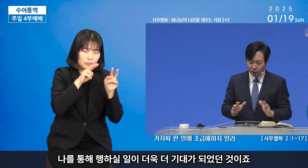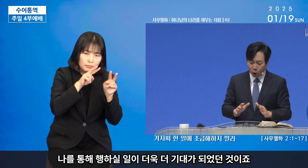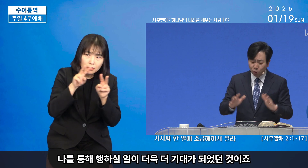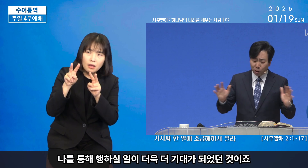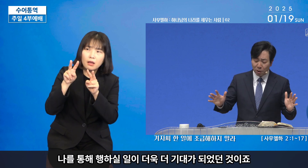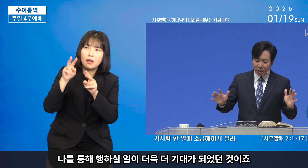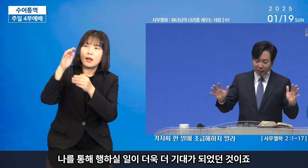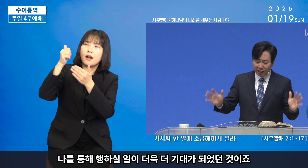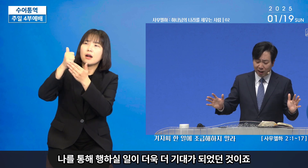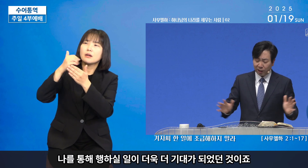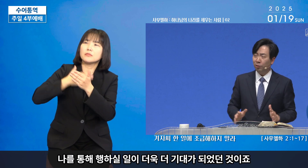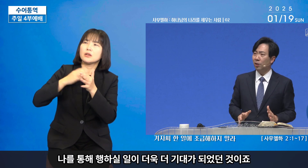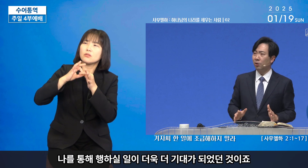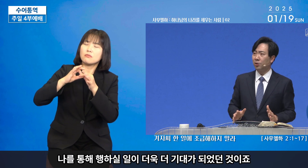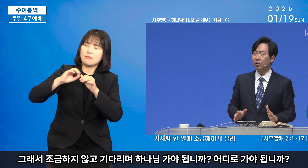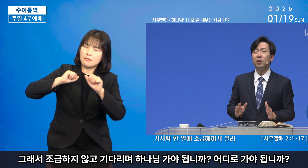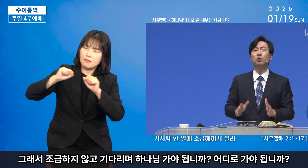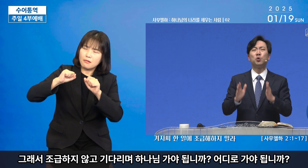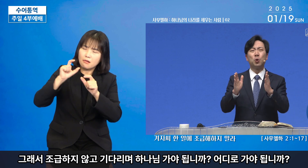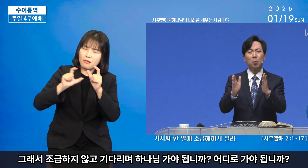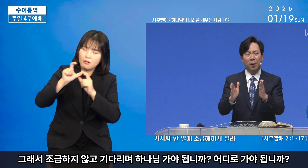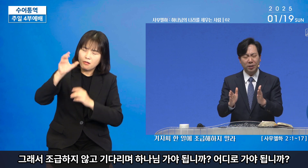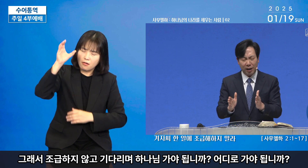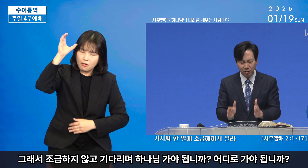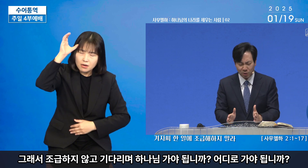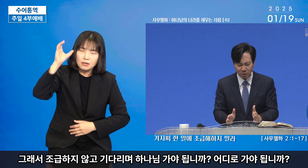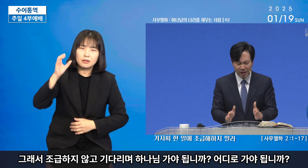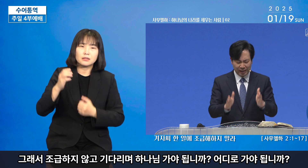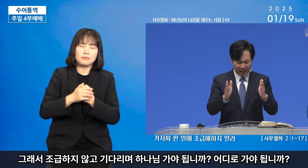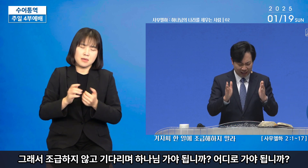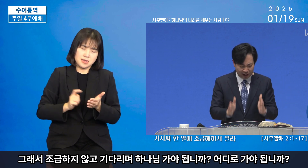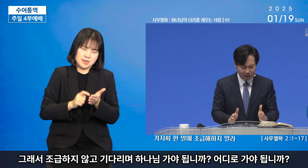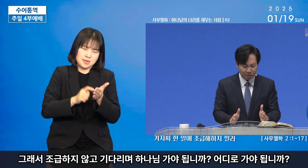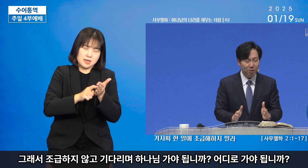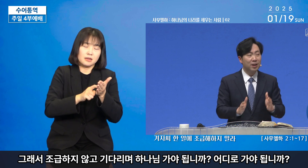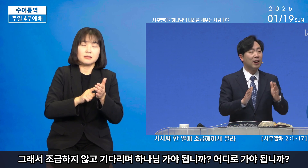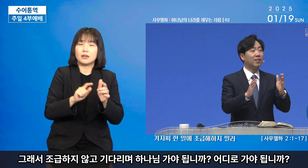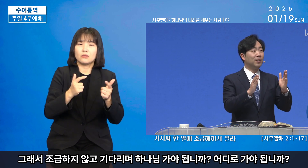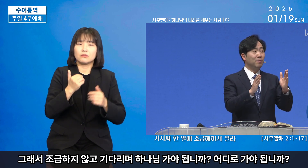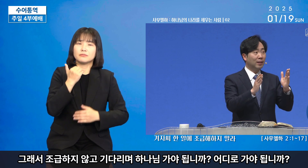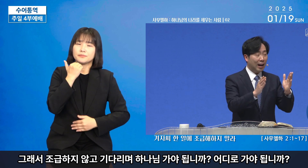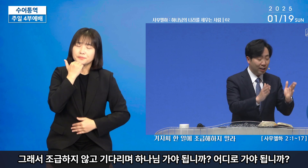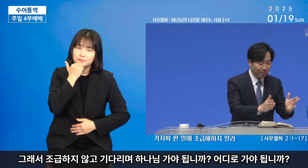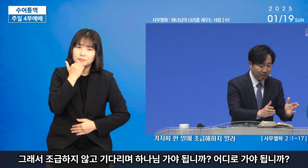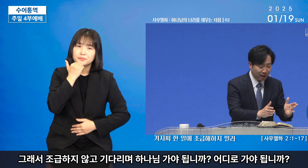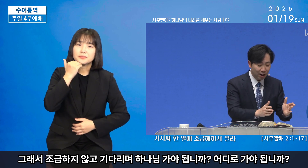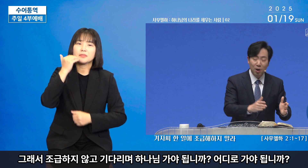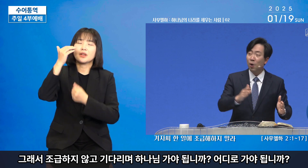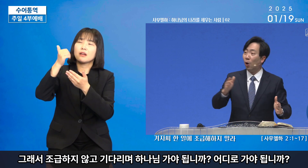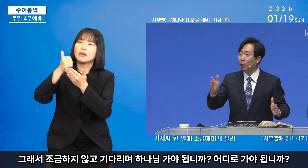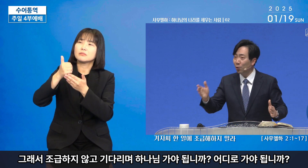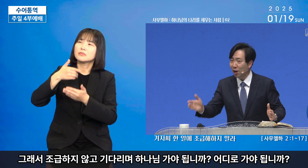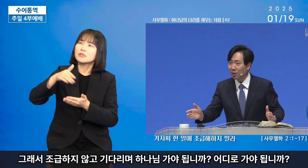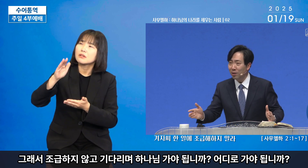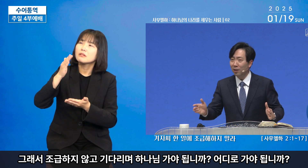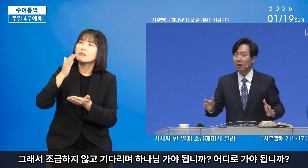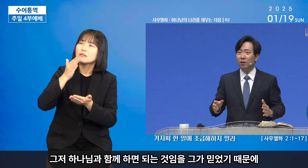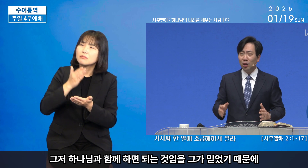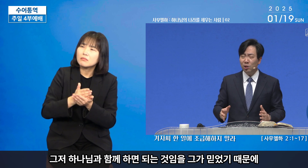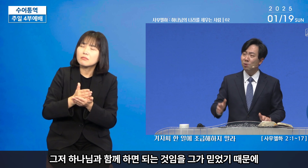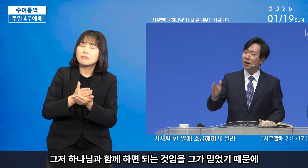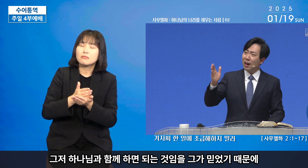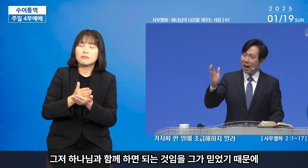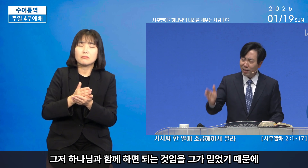행하실 일이 더욱더 기대가 되었다는 것이죠. 그래서 조급하지 않고 기다리며 하나님 가야 됩니까? 어디로 가야